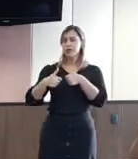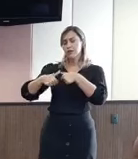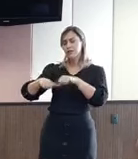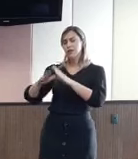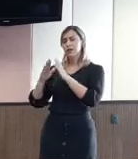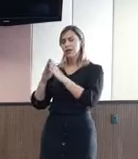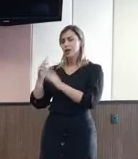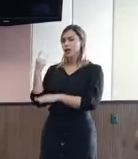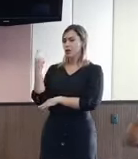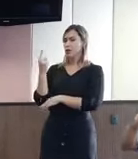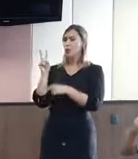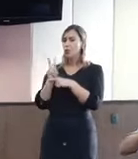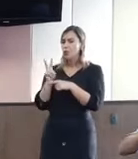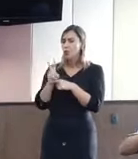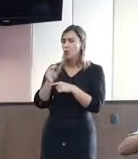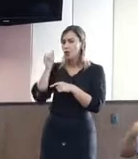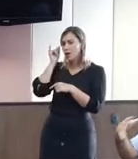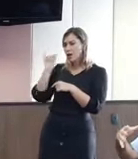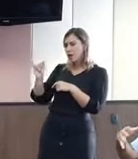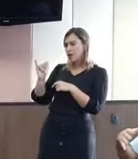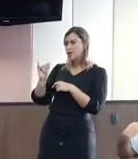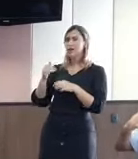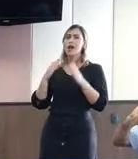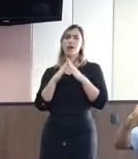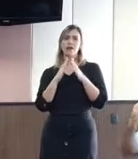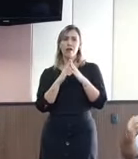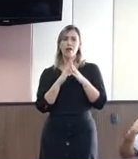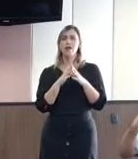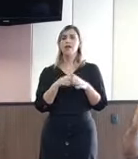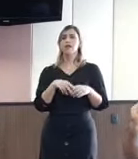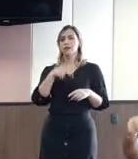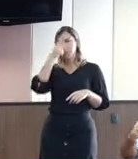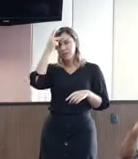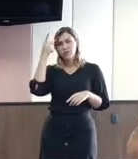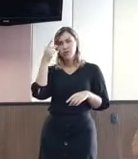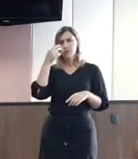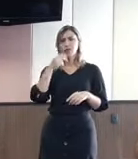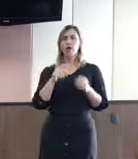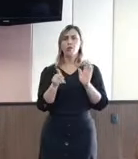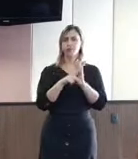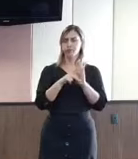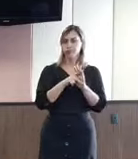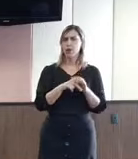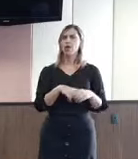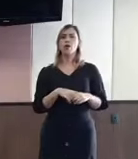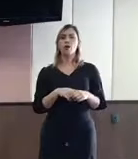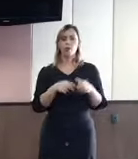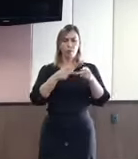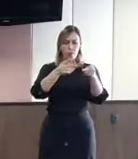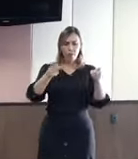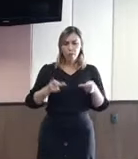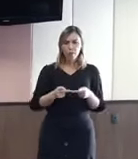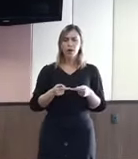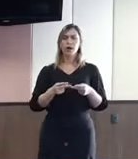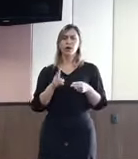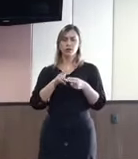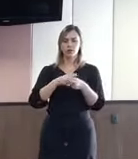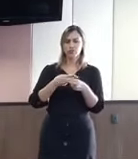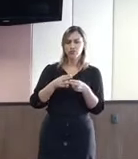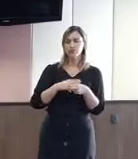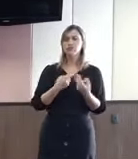separada, cuidem dos seus materiais pessoais de casa, copo, talher, prato. Aqui assim, pessoal, quanto mais higiene